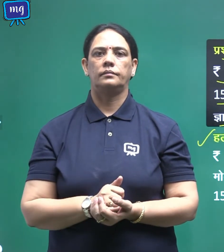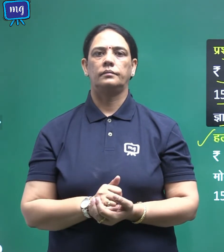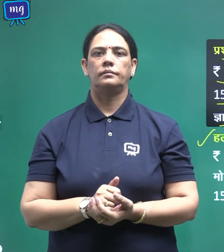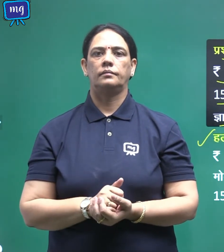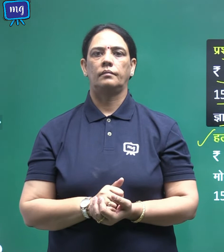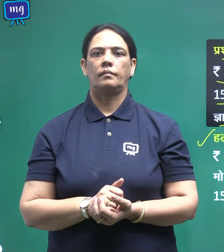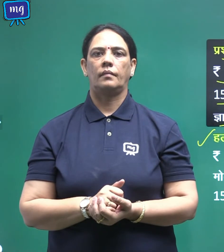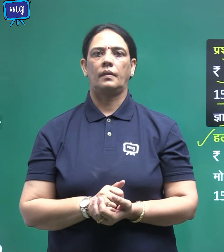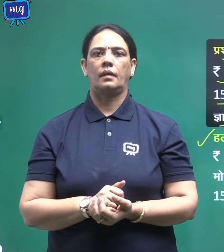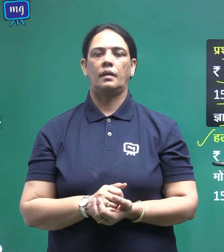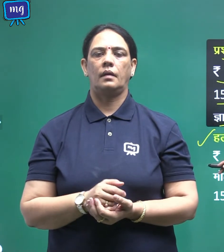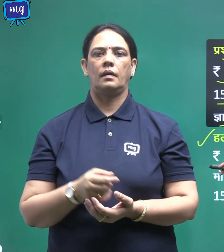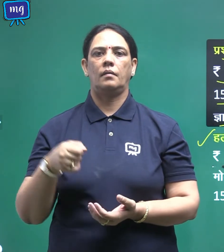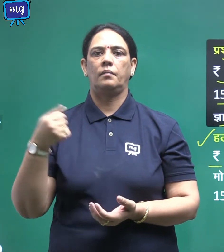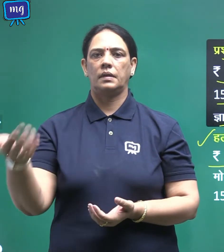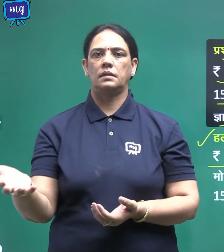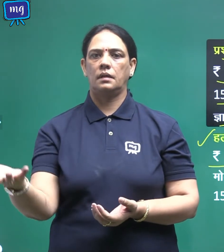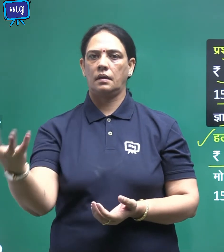क्रय मूल्य बराबर